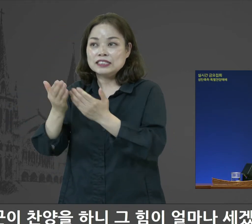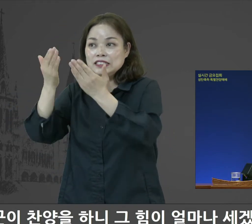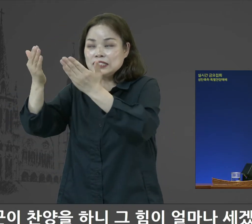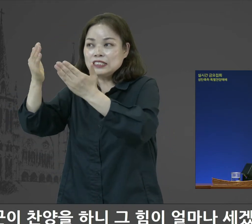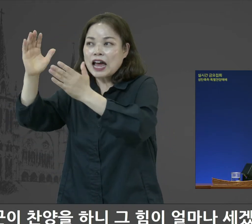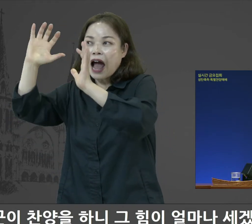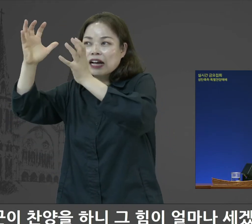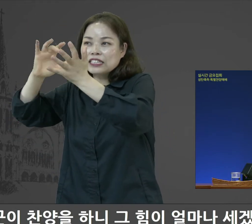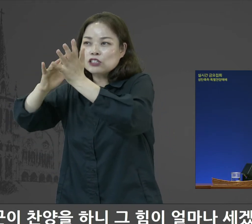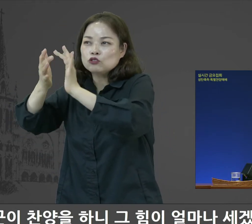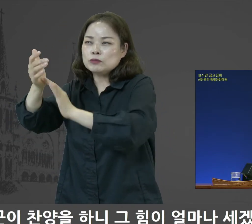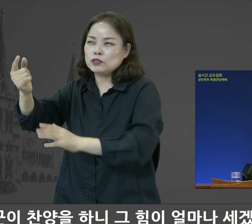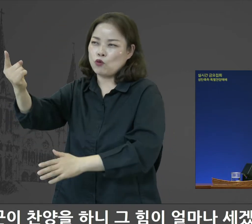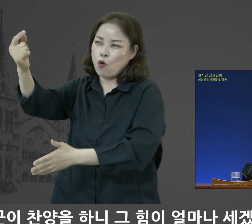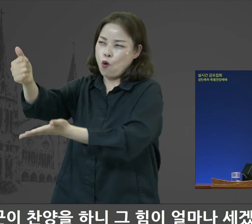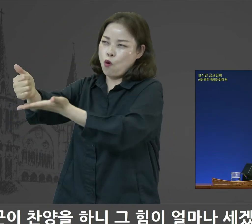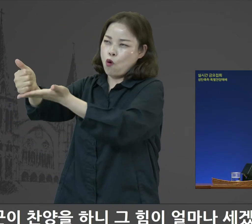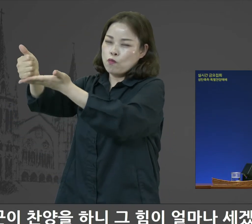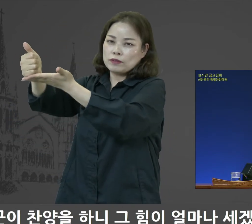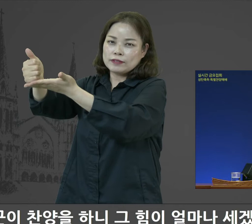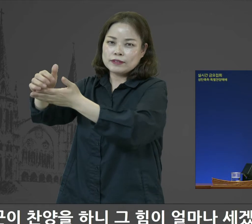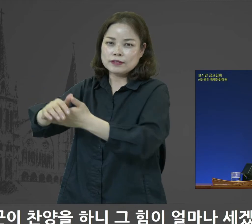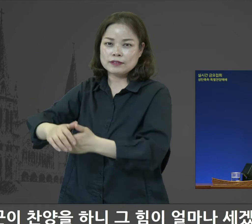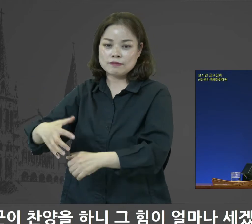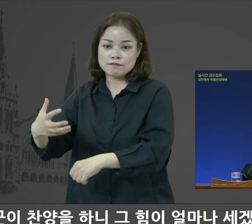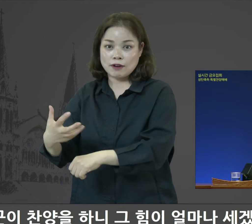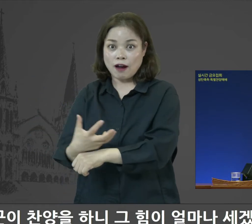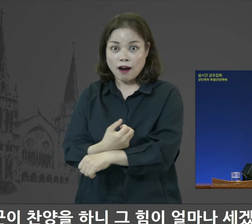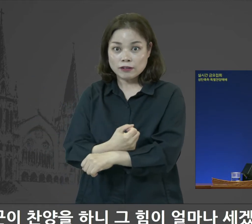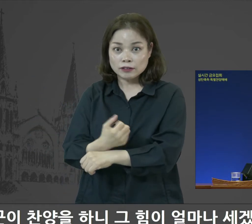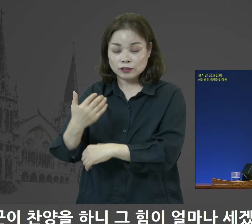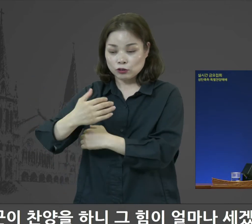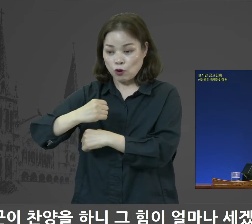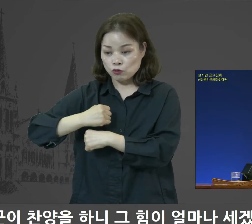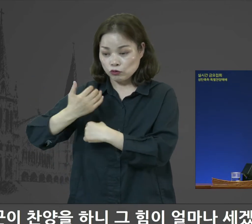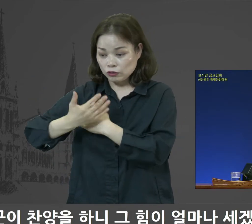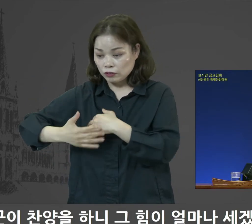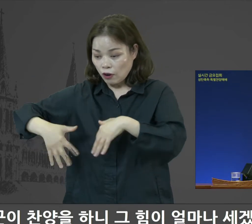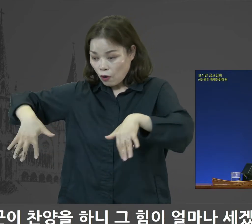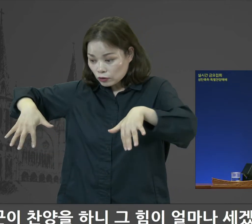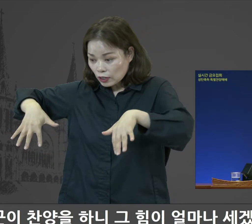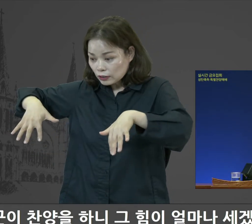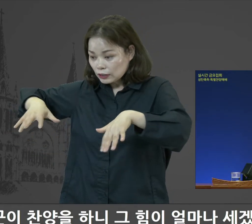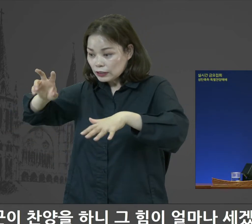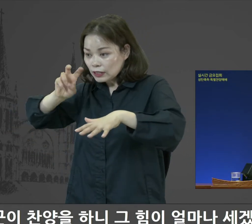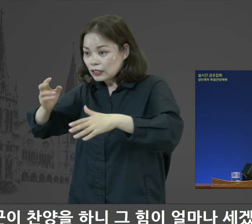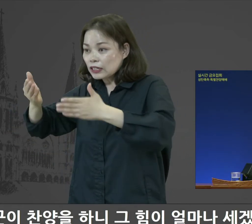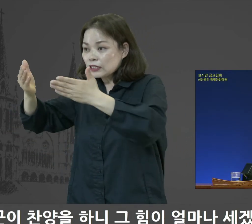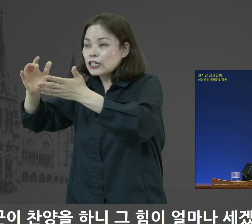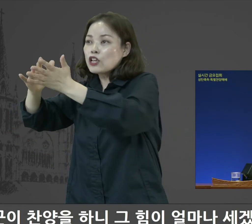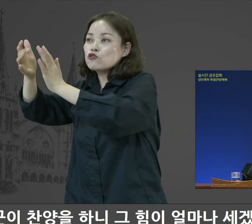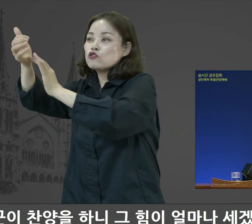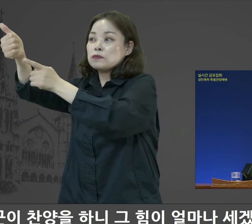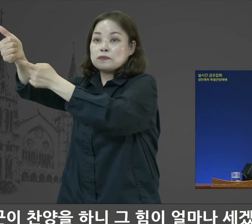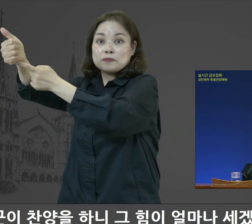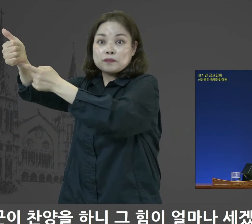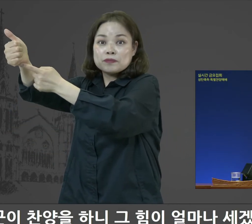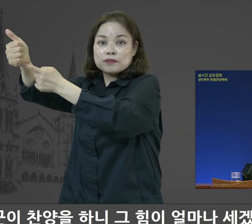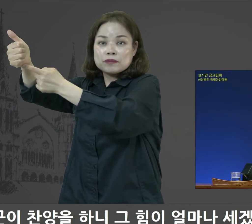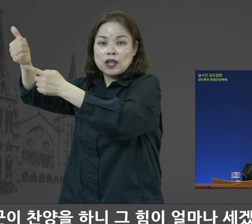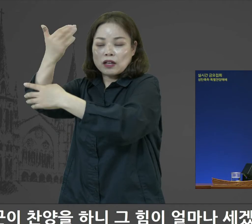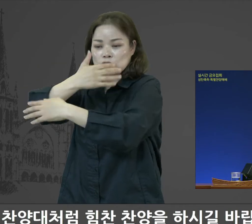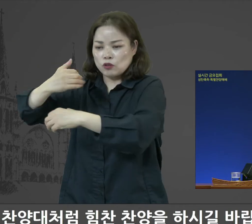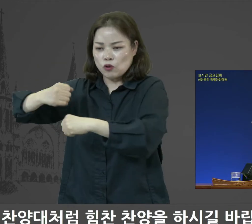높은 분이겠습니까? 그 센 천군이 찬양을 하니 찬양의 대상인 예수님은 그